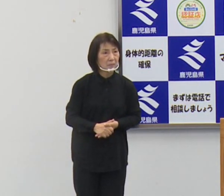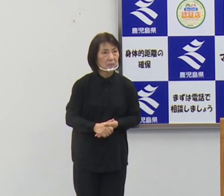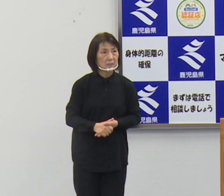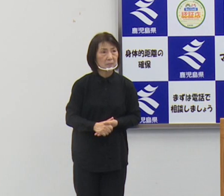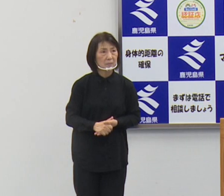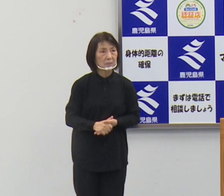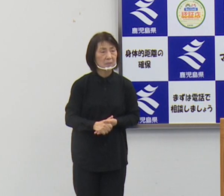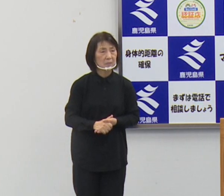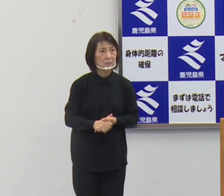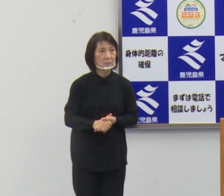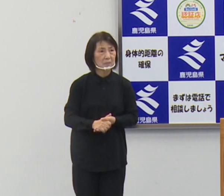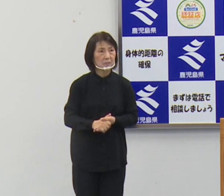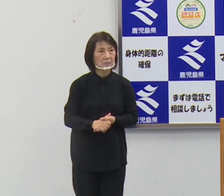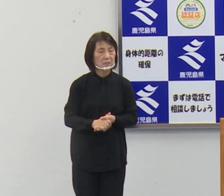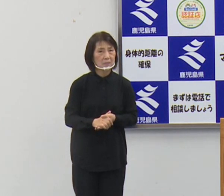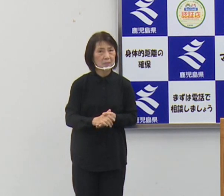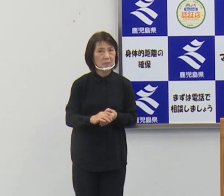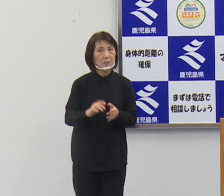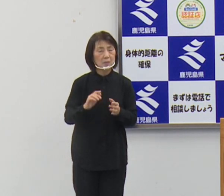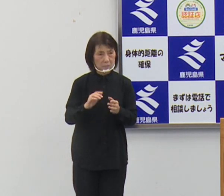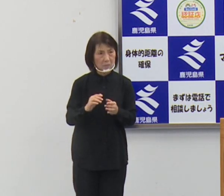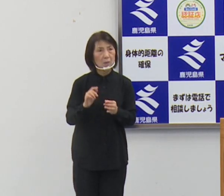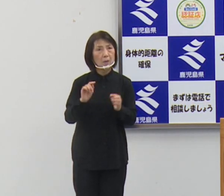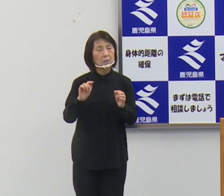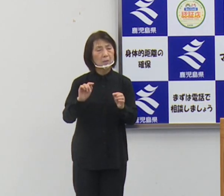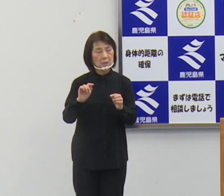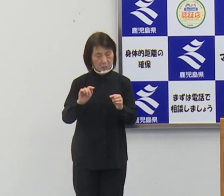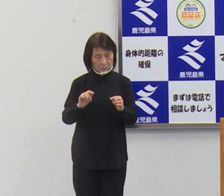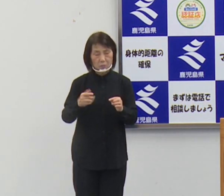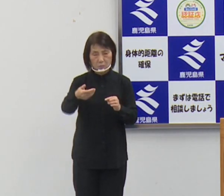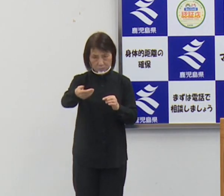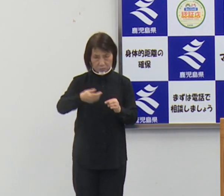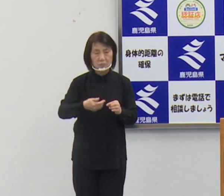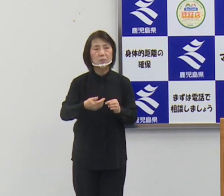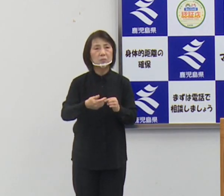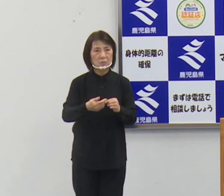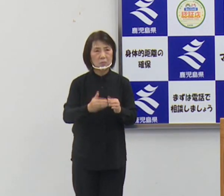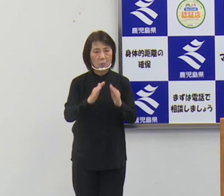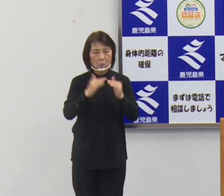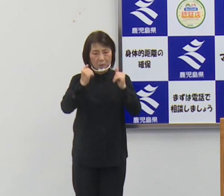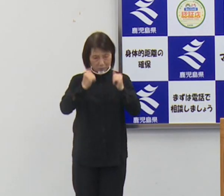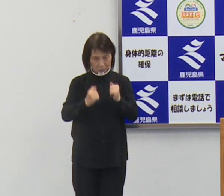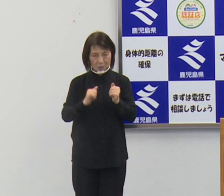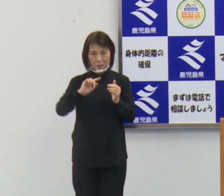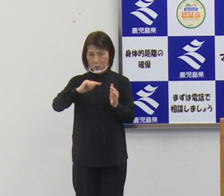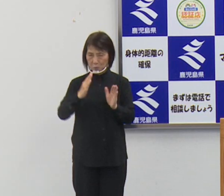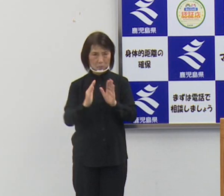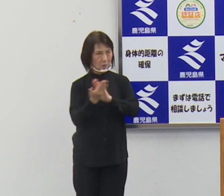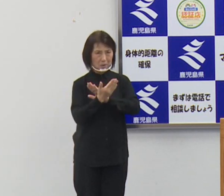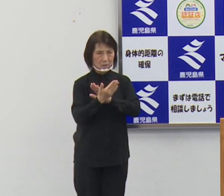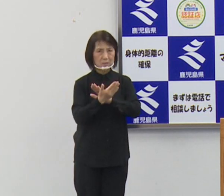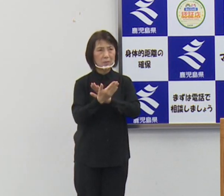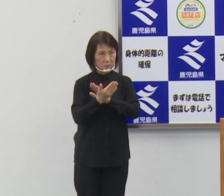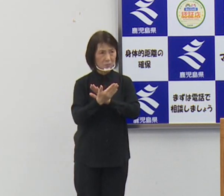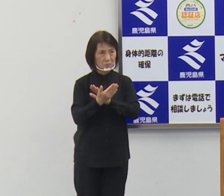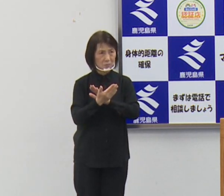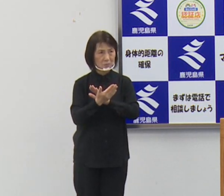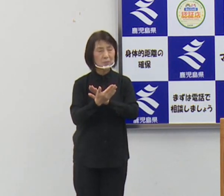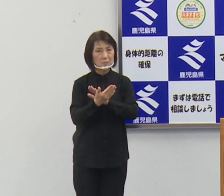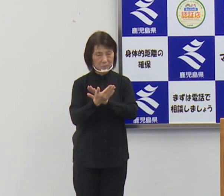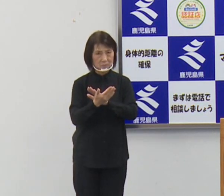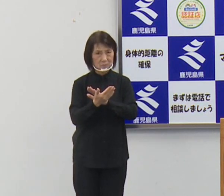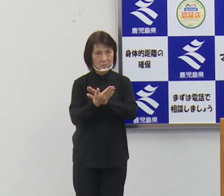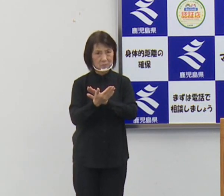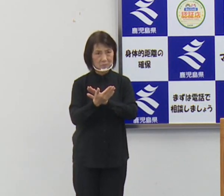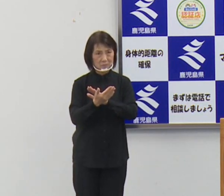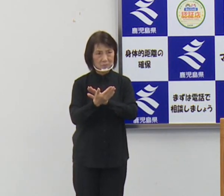対応に問題はなかったという 特段のそこは何かその入院する状況になってから